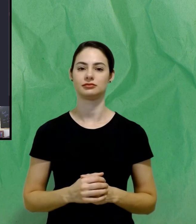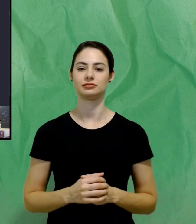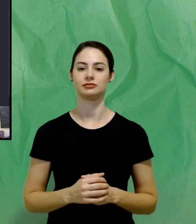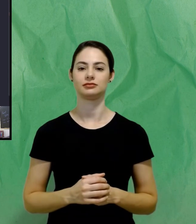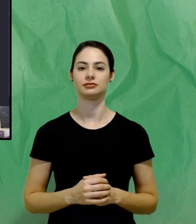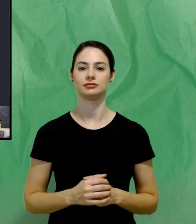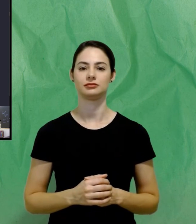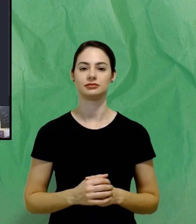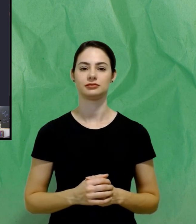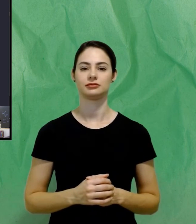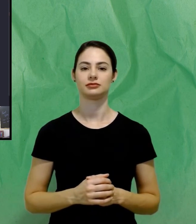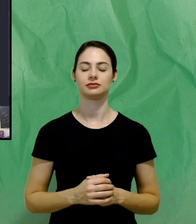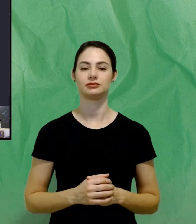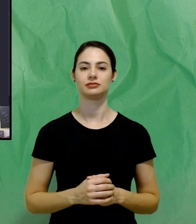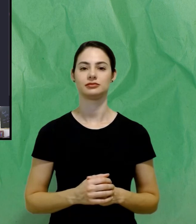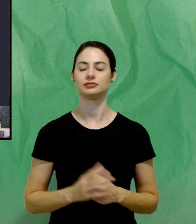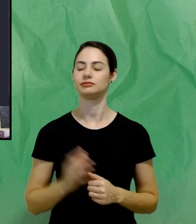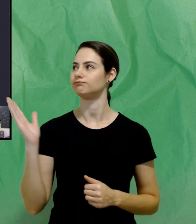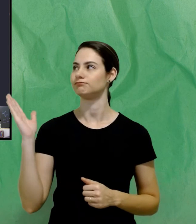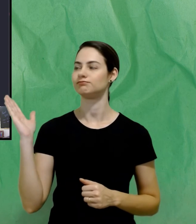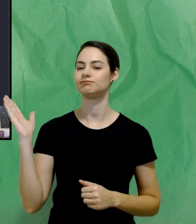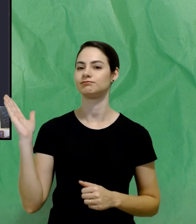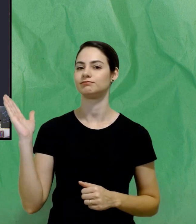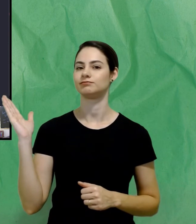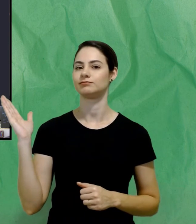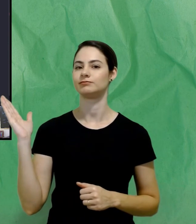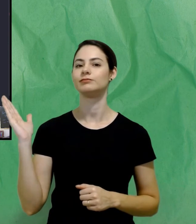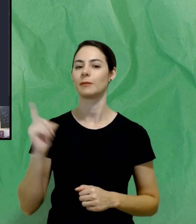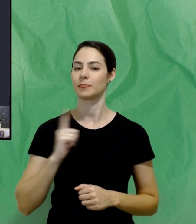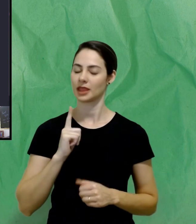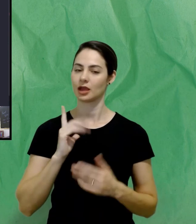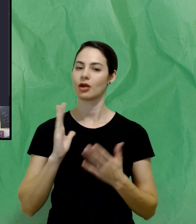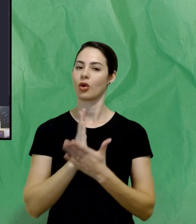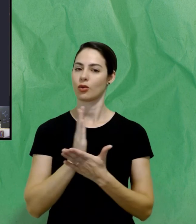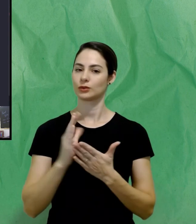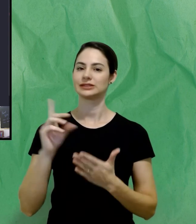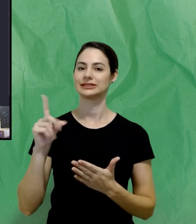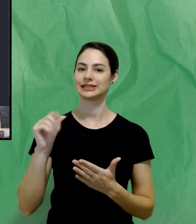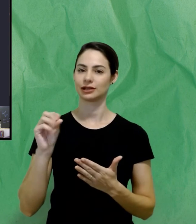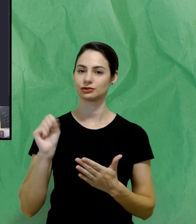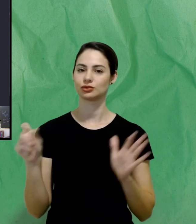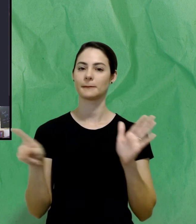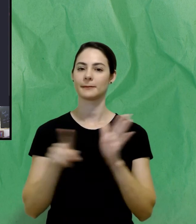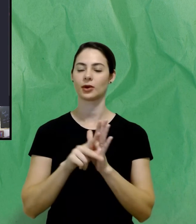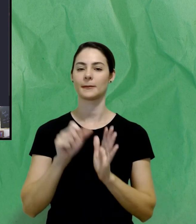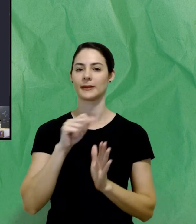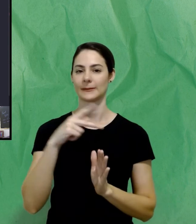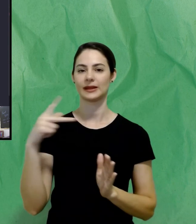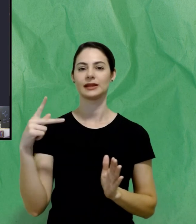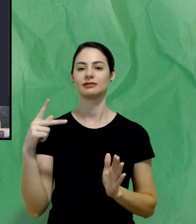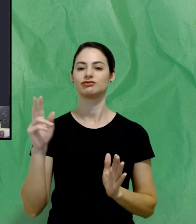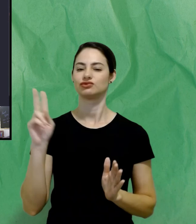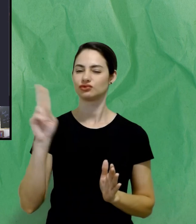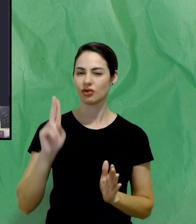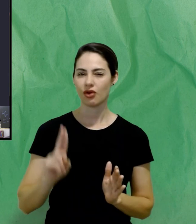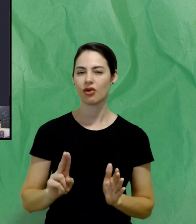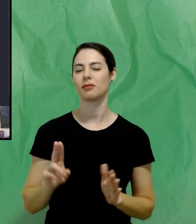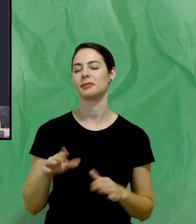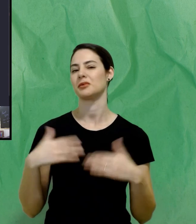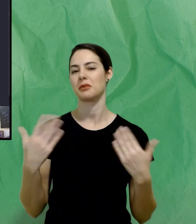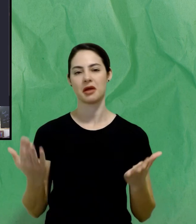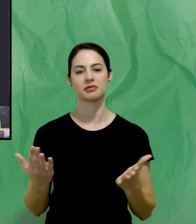Meu app.json aqui, ele tem alguns dados aqui do meu aplicativo, né? Todos, o nome dele, a